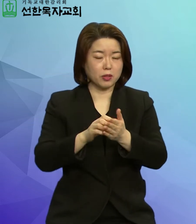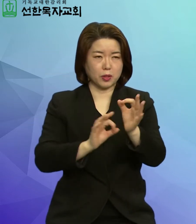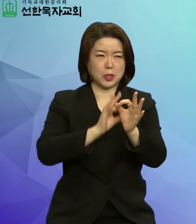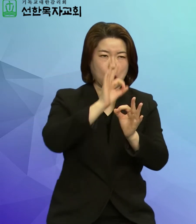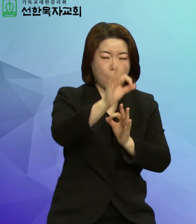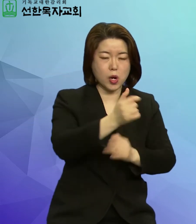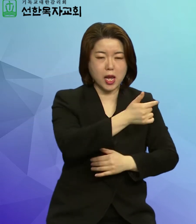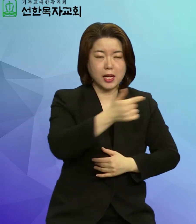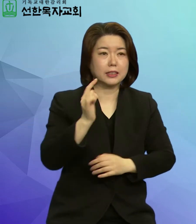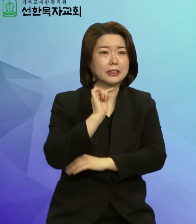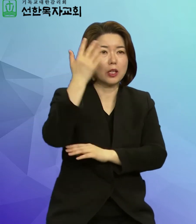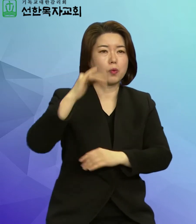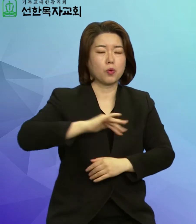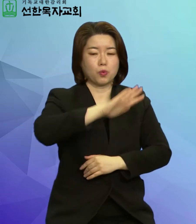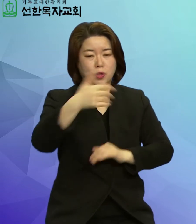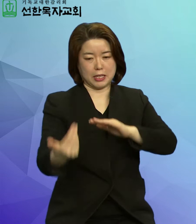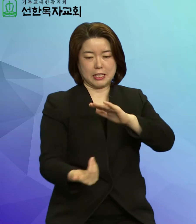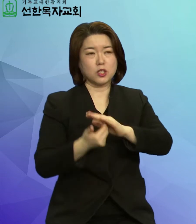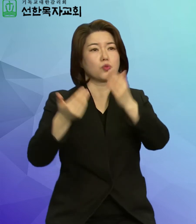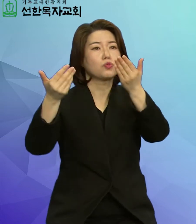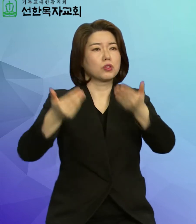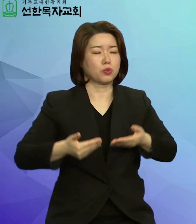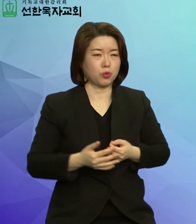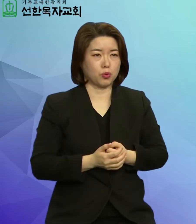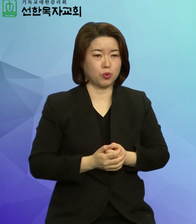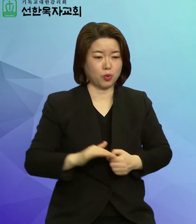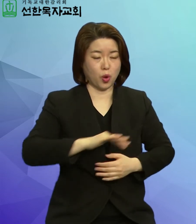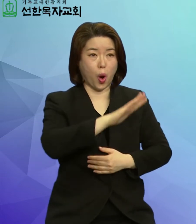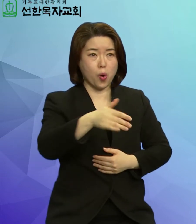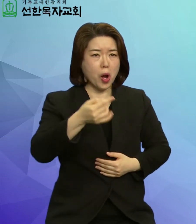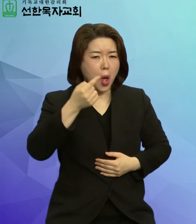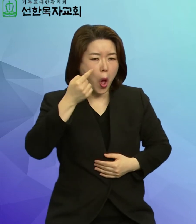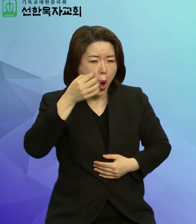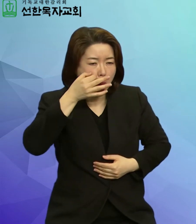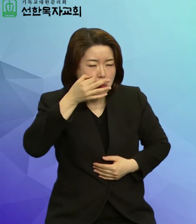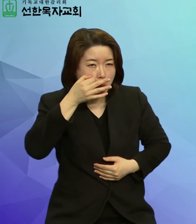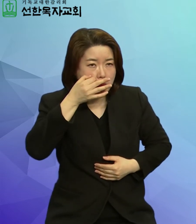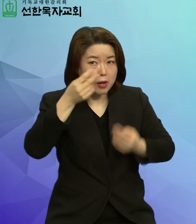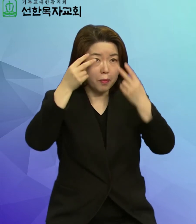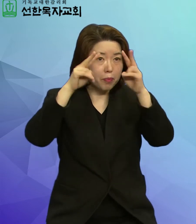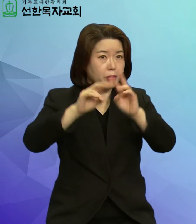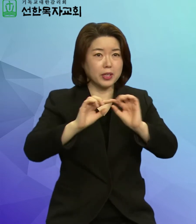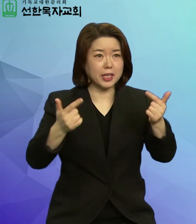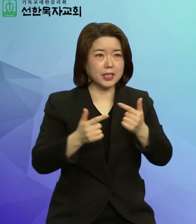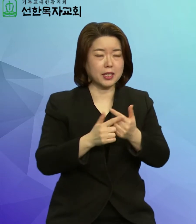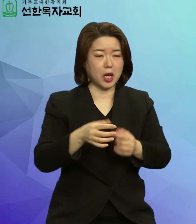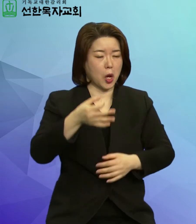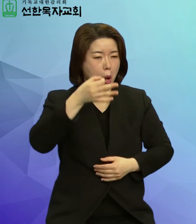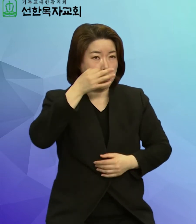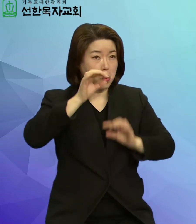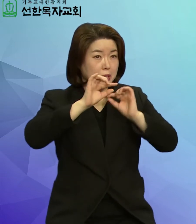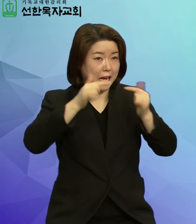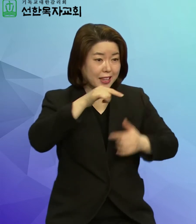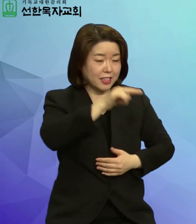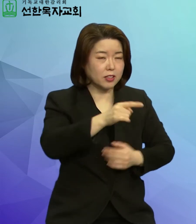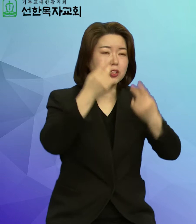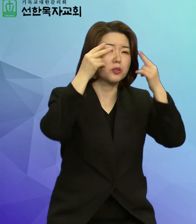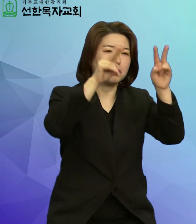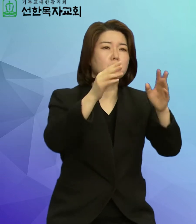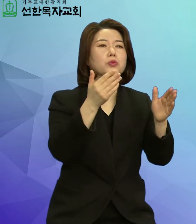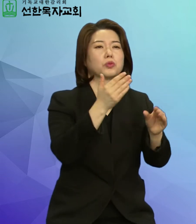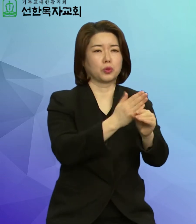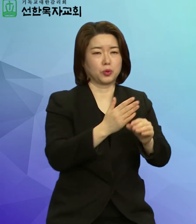영원하고 크나큰 영광을 우리에게 이루어 줍니다. 우리는 보이는 것을 바라보는 것이 아니라 보이지 않는